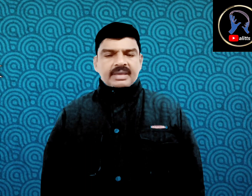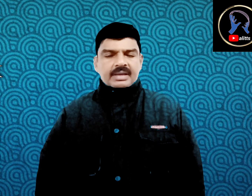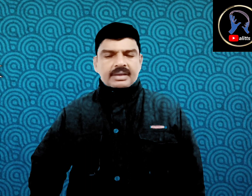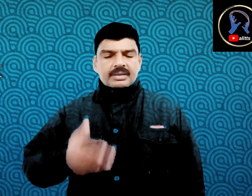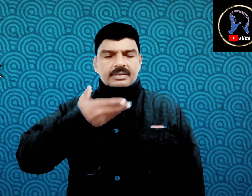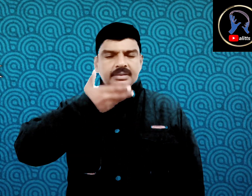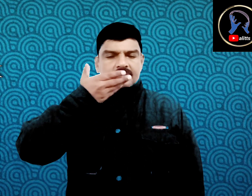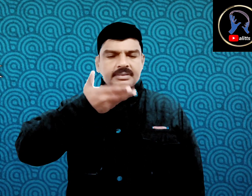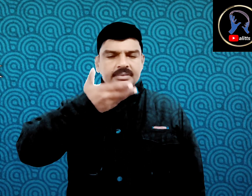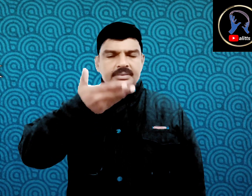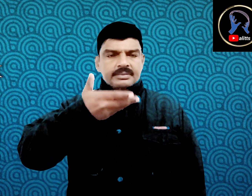कहना